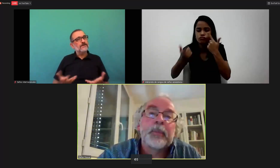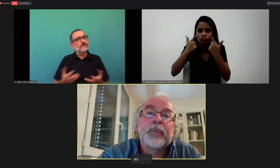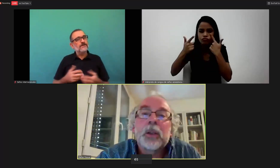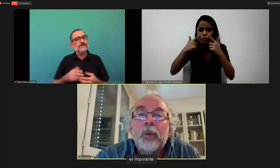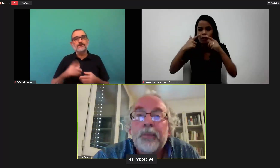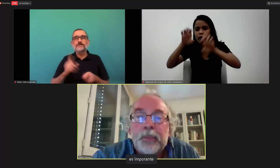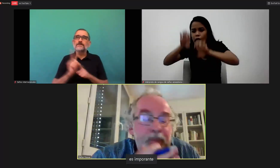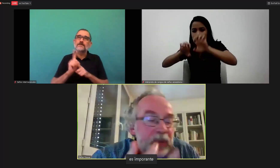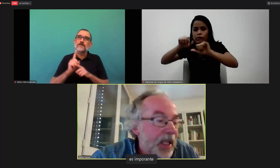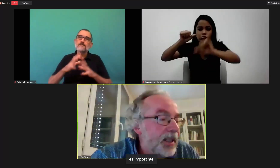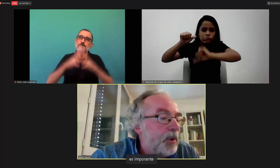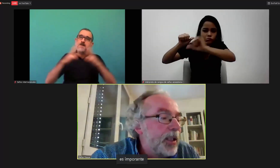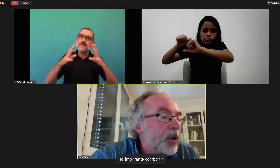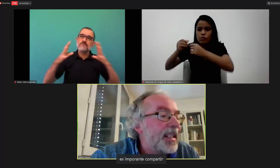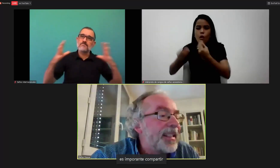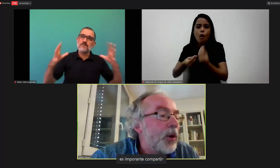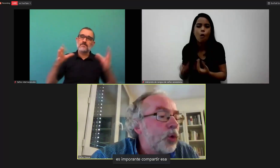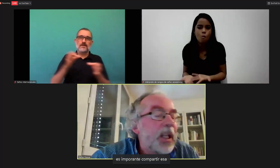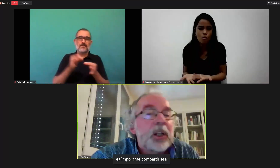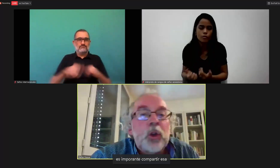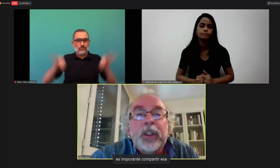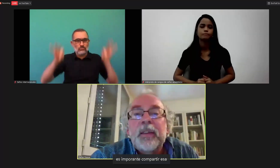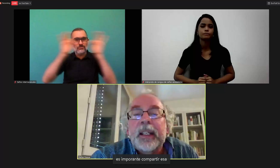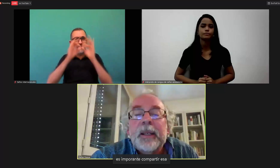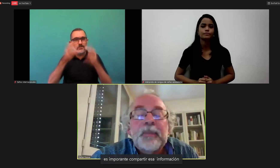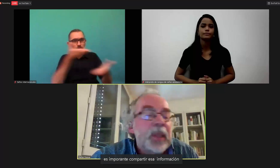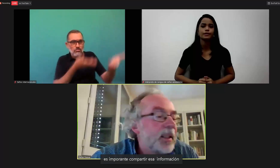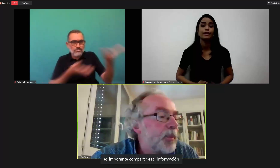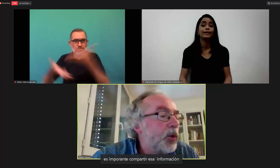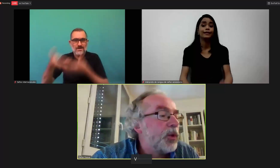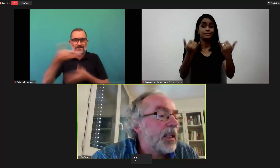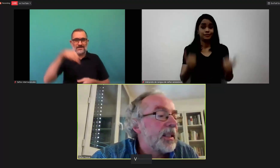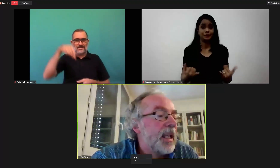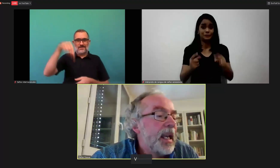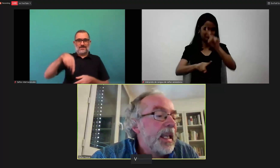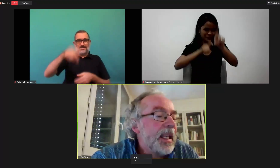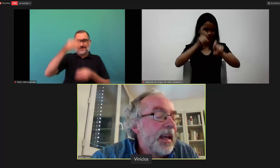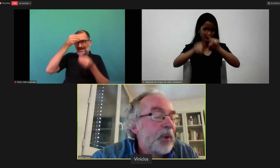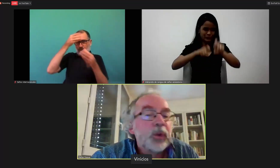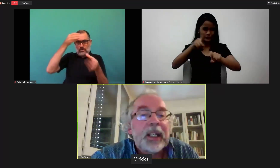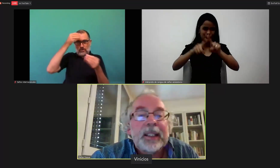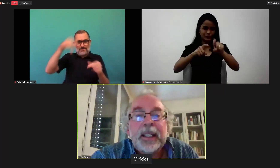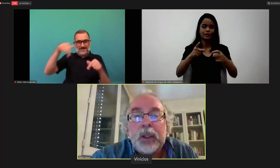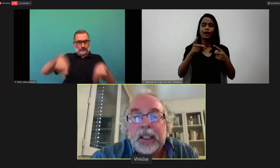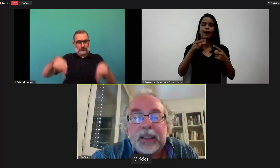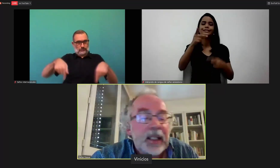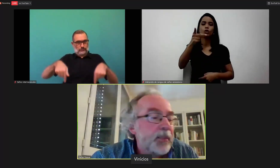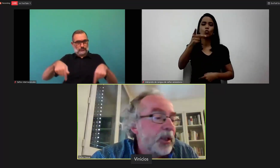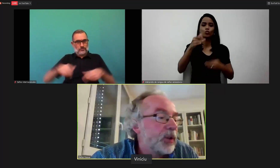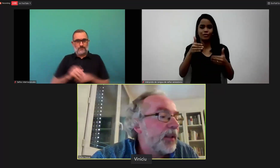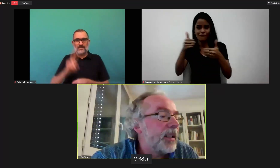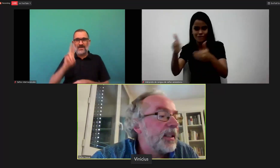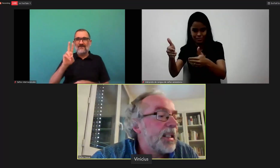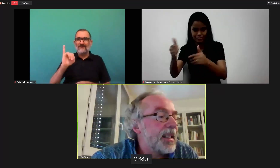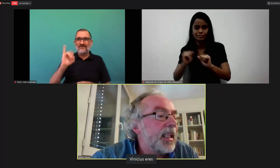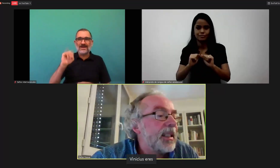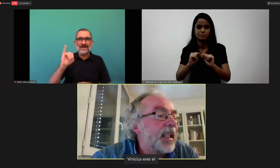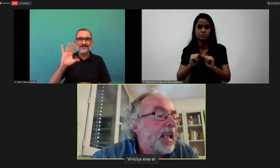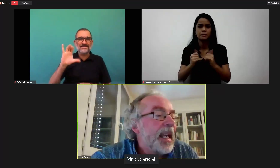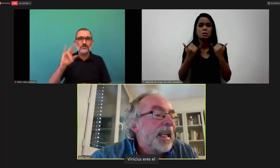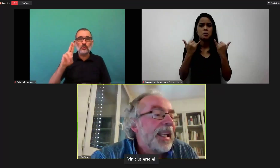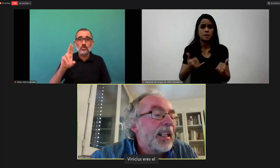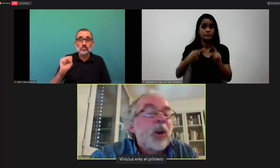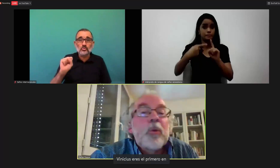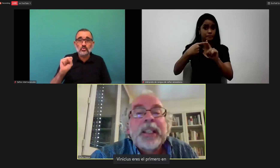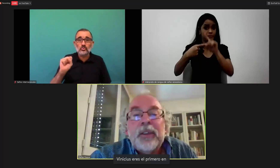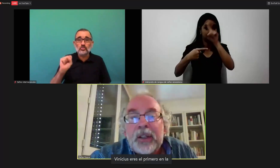Vinicius, eres el primero en esta segunda ronda de preguntas, y la pregunta que me gustaría hacerte es la